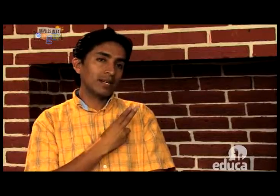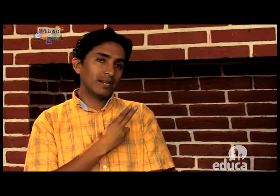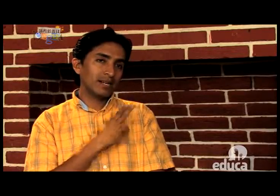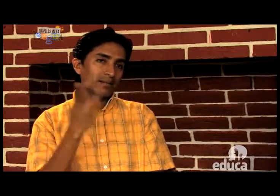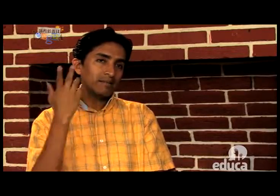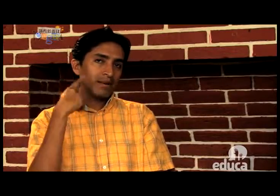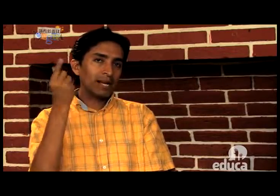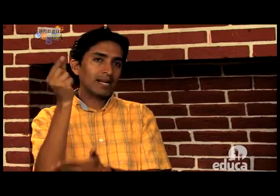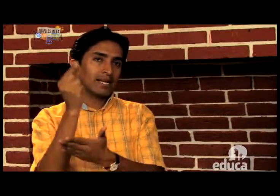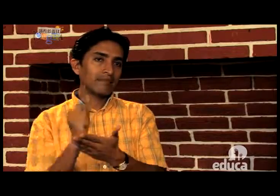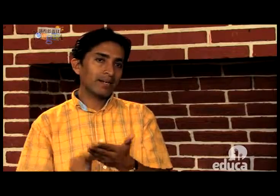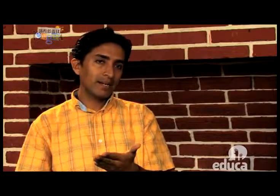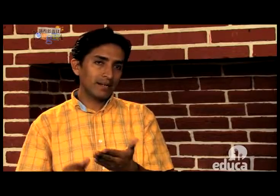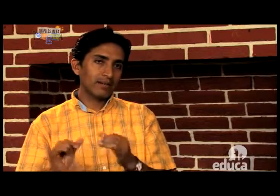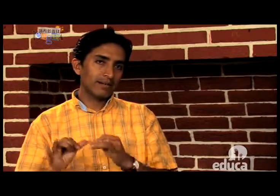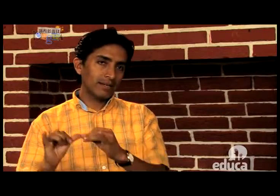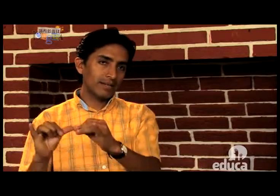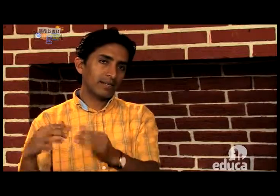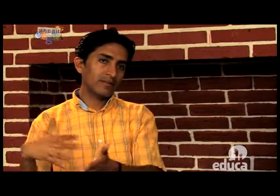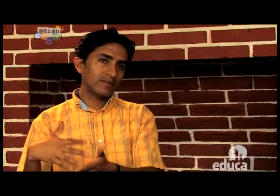Ella estudia diseño gráfico en la universidad.